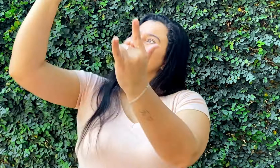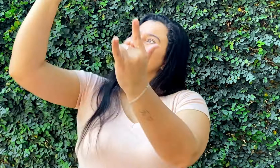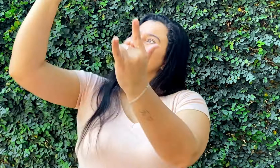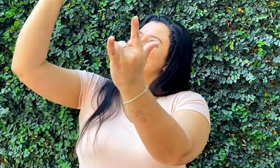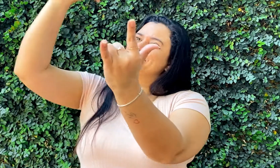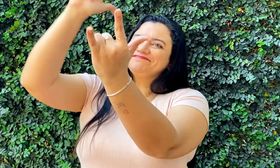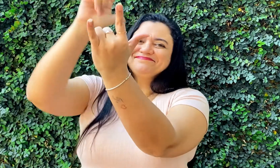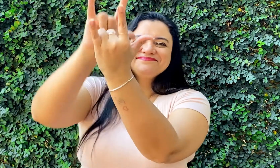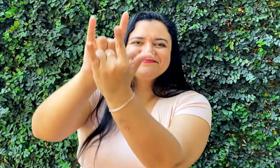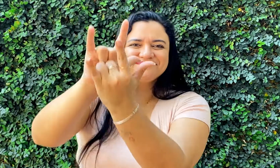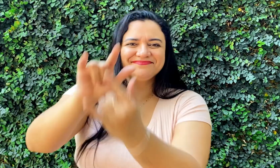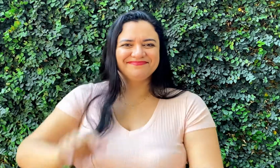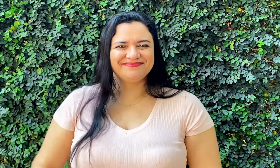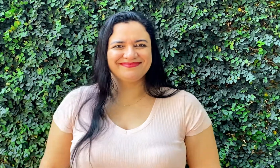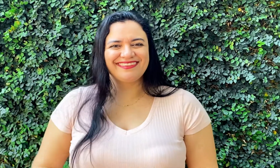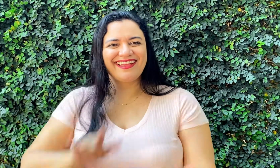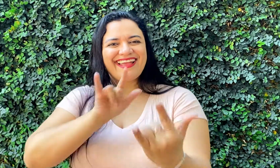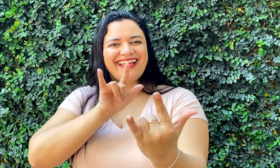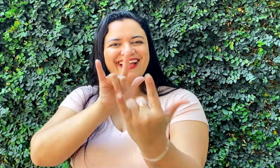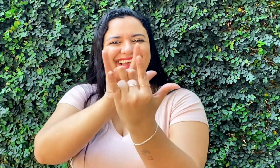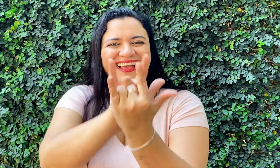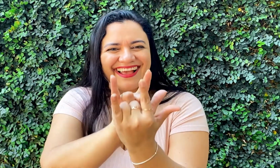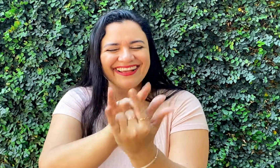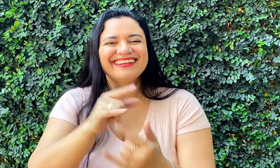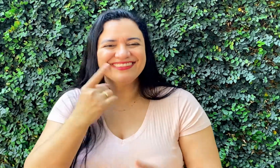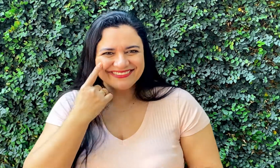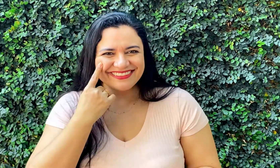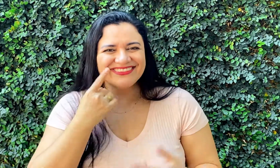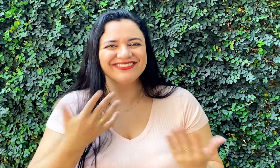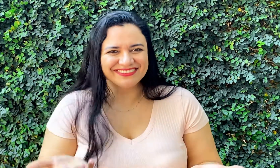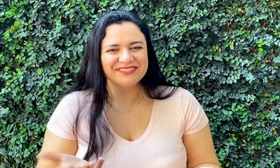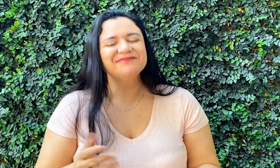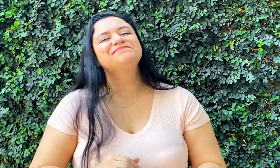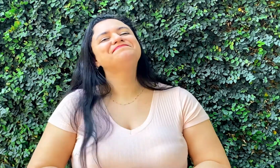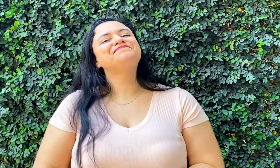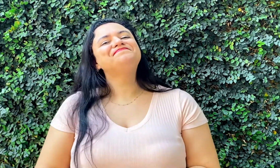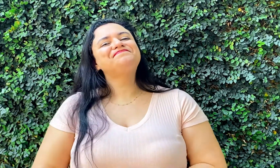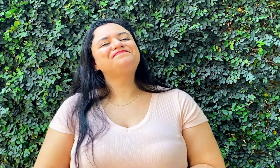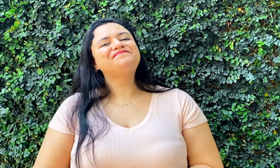Mas calma, que eu vou estar explicando e mostrando exemplos.